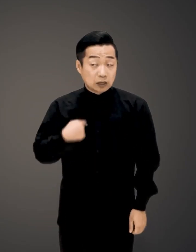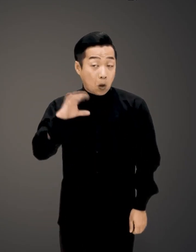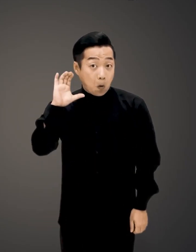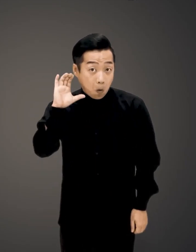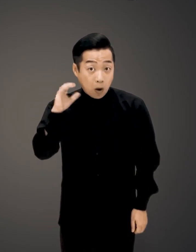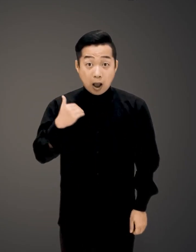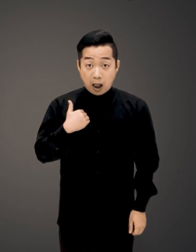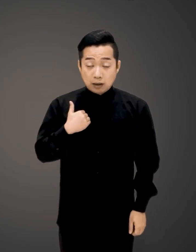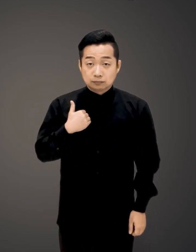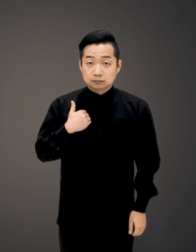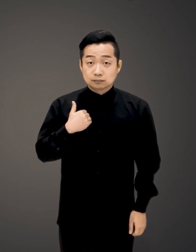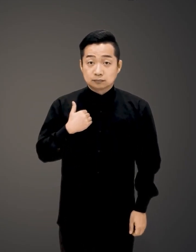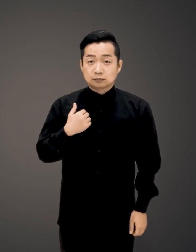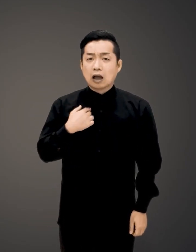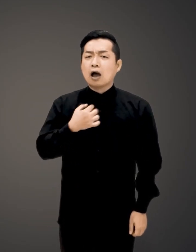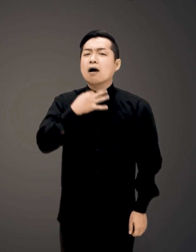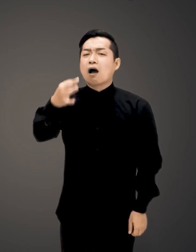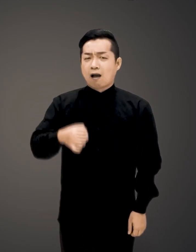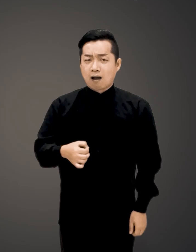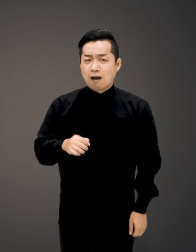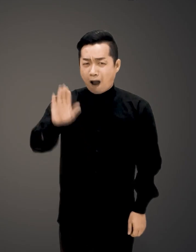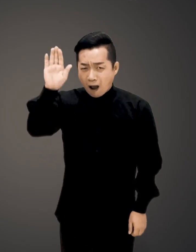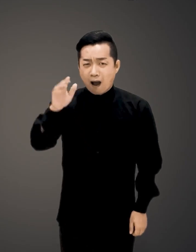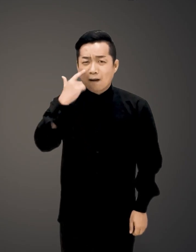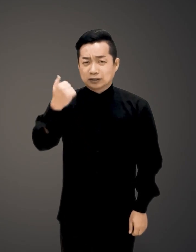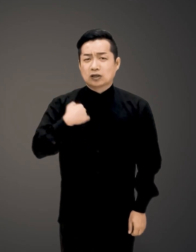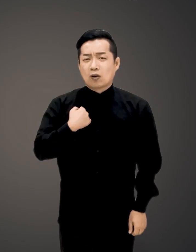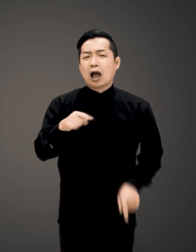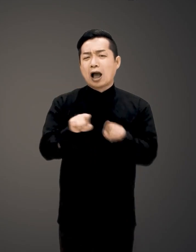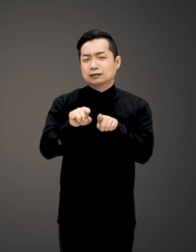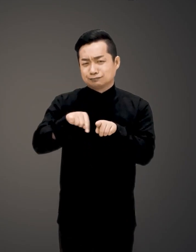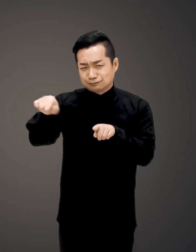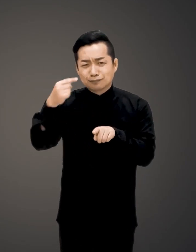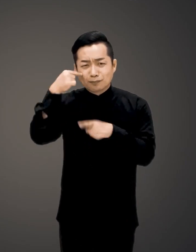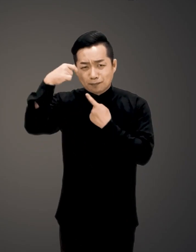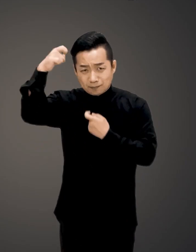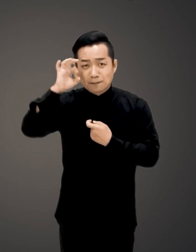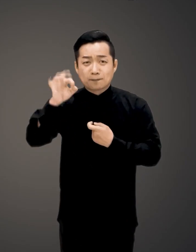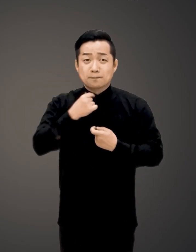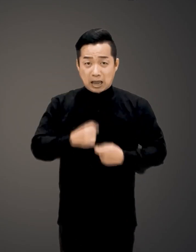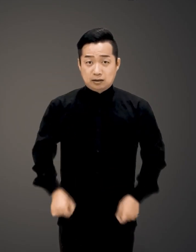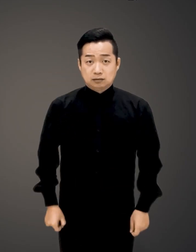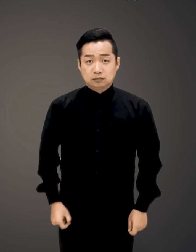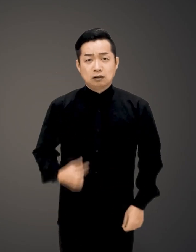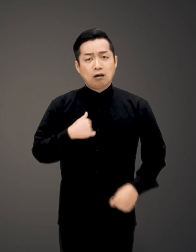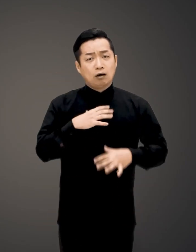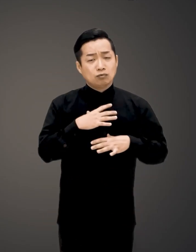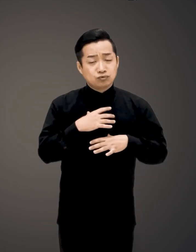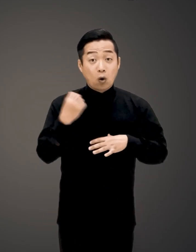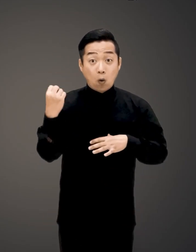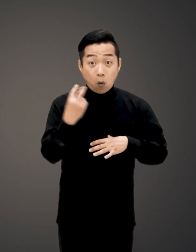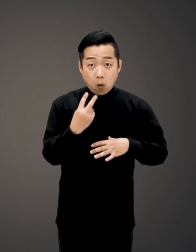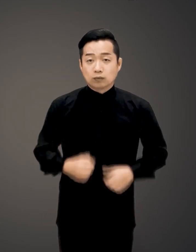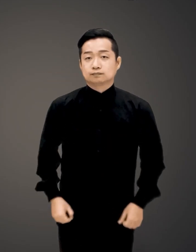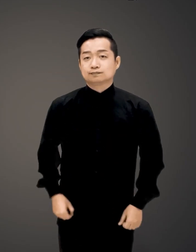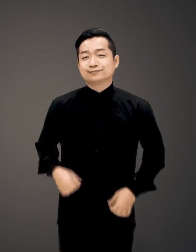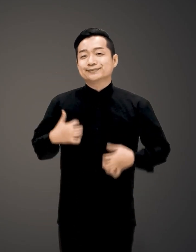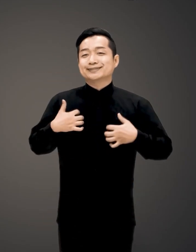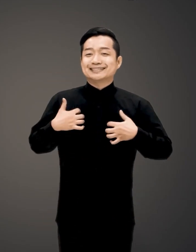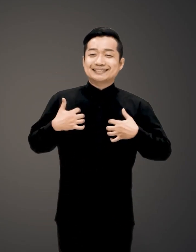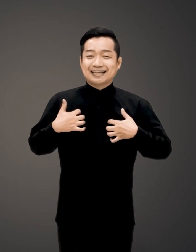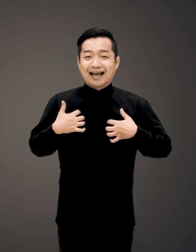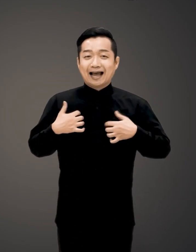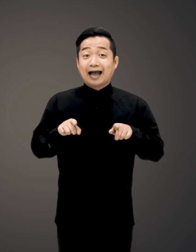듣고 있던 나는 버럭 소리쳤다. 아버지, 저도 보고 싶어요. 알 수 없는 두려움과 더불어 희미한